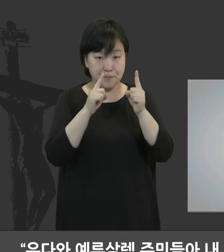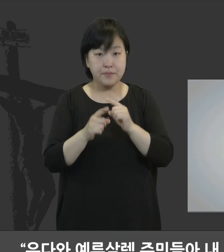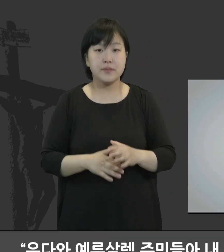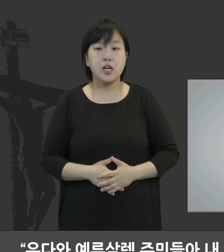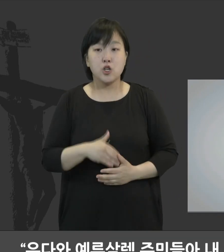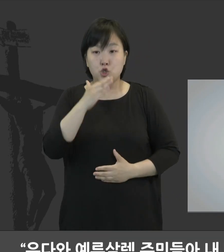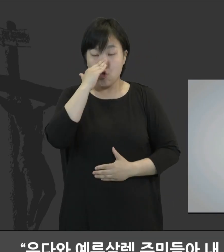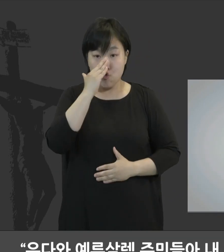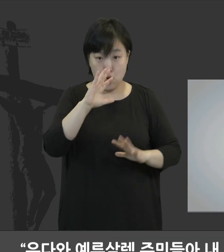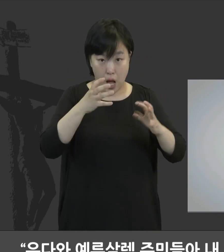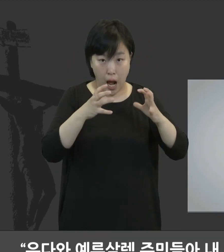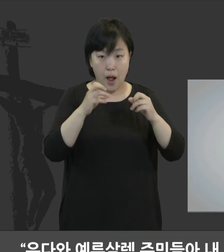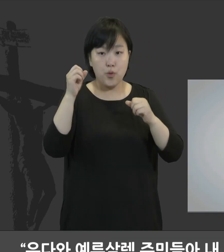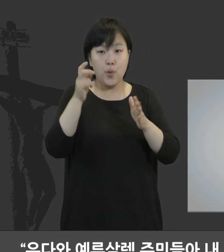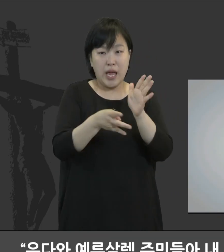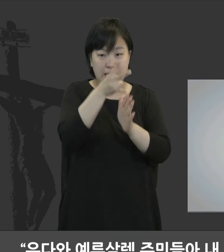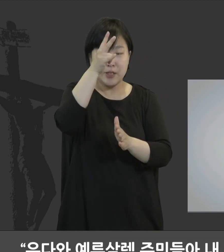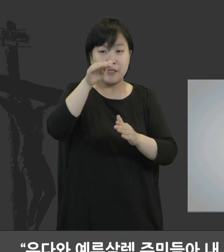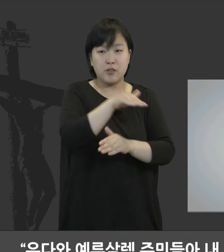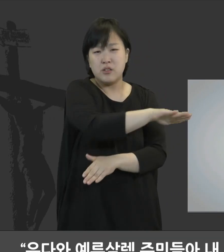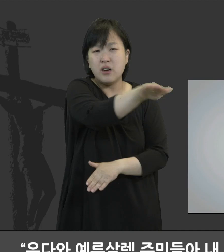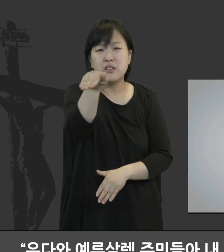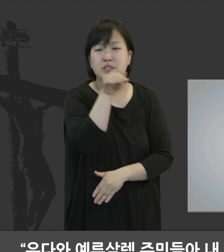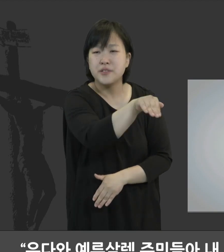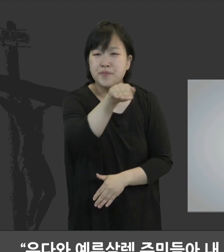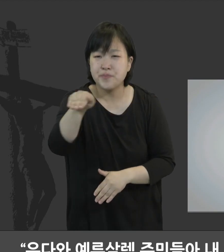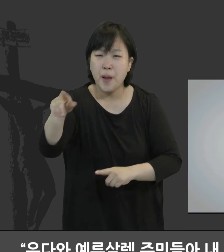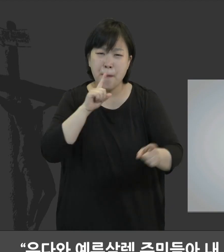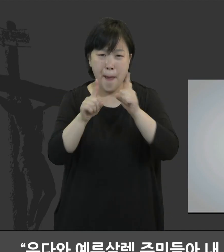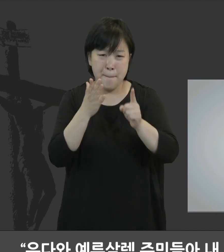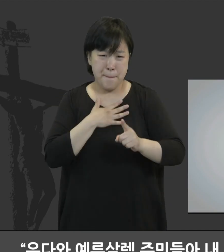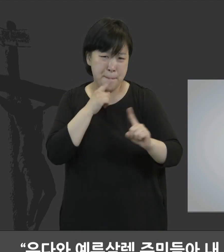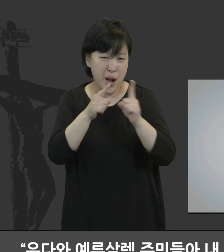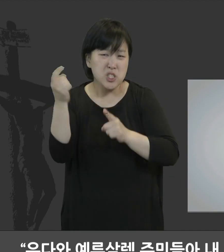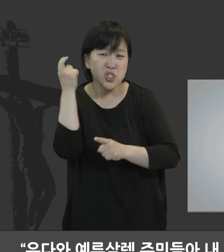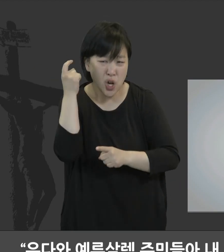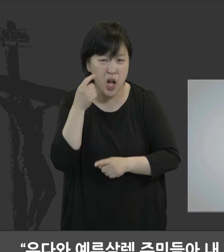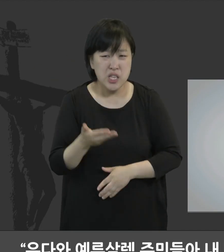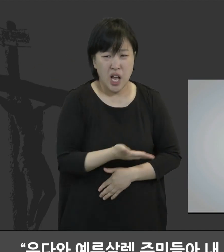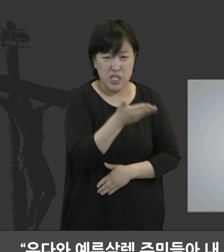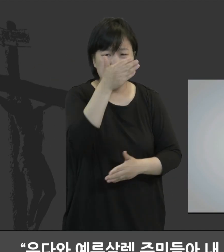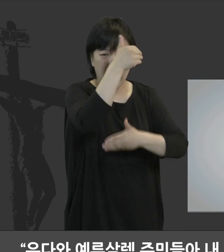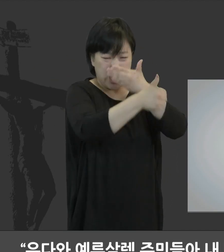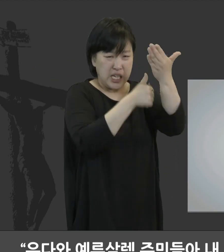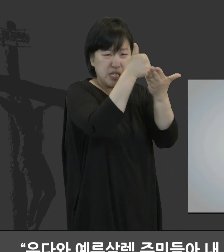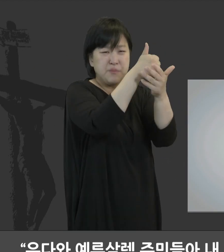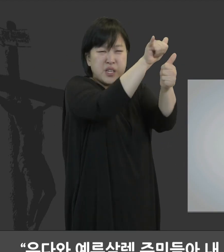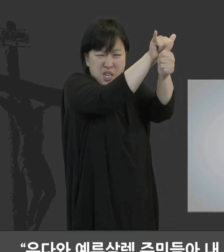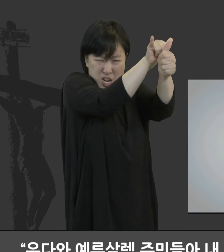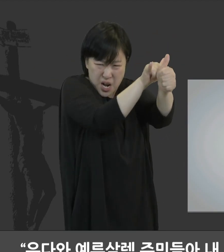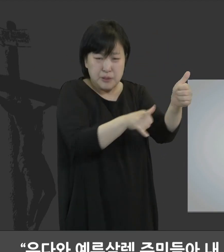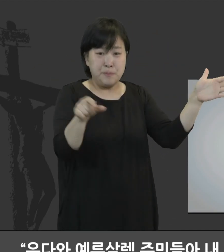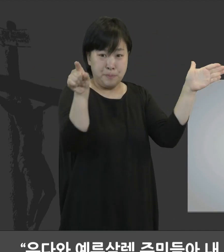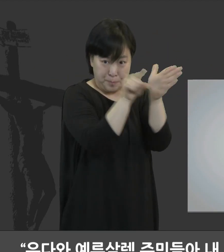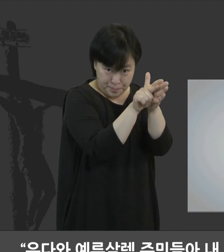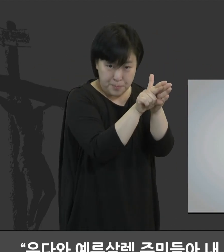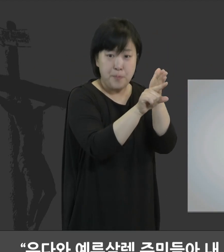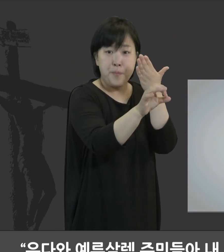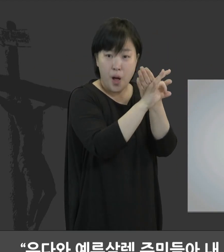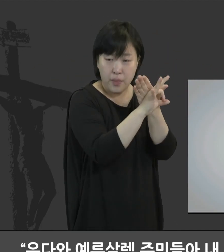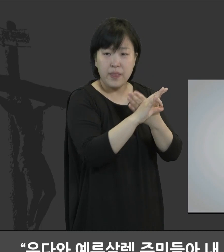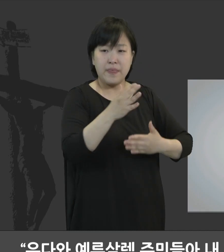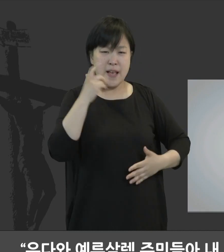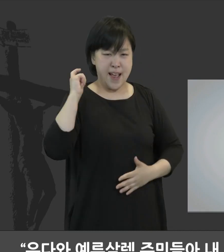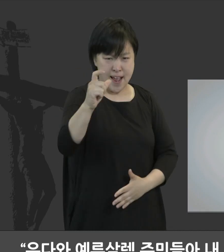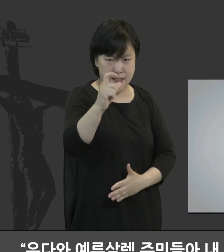유다와 예루살렘 주민들아, 내 말을 들을지어다. 너희는 너희 하나님 여호와를 신뢰하라.